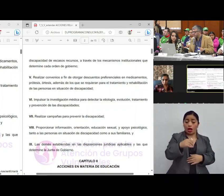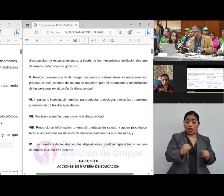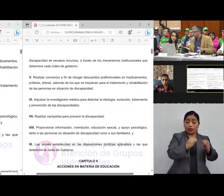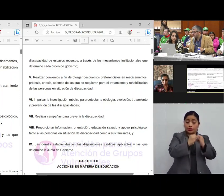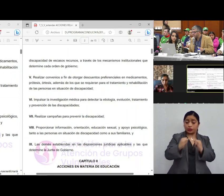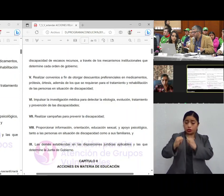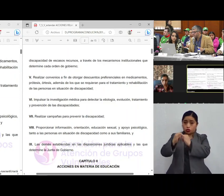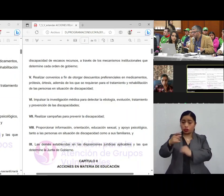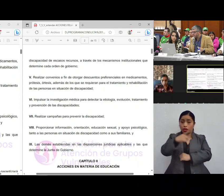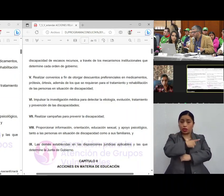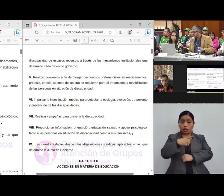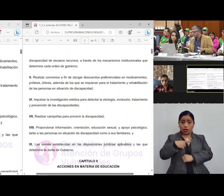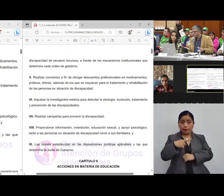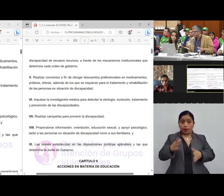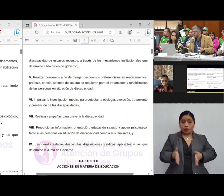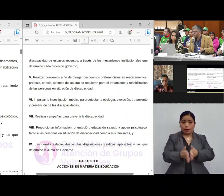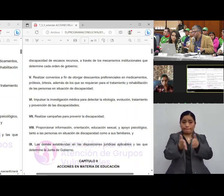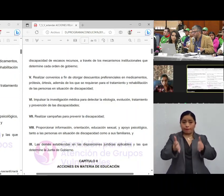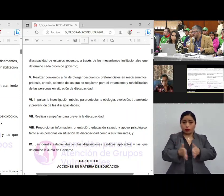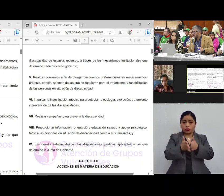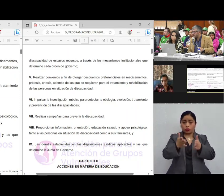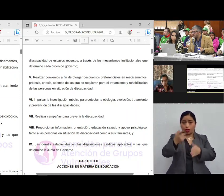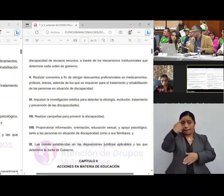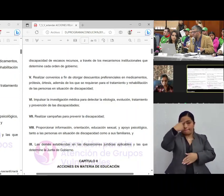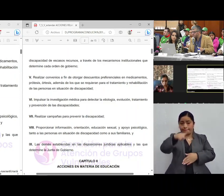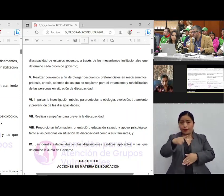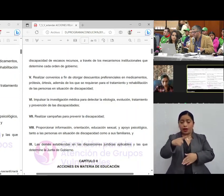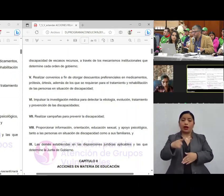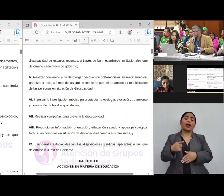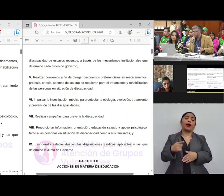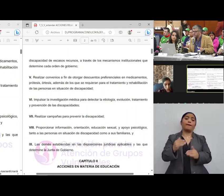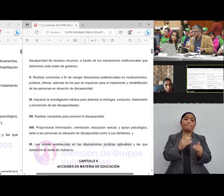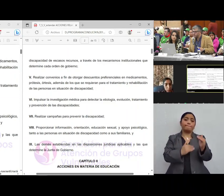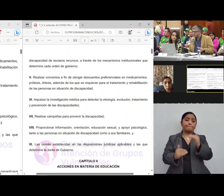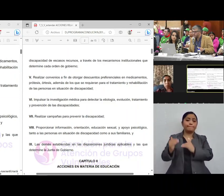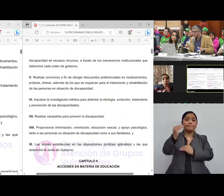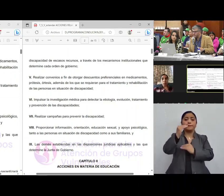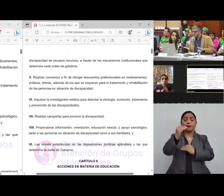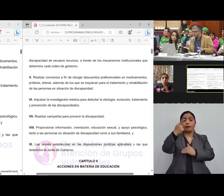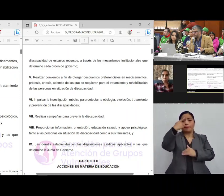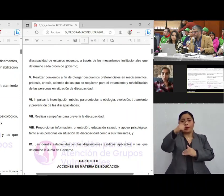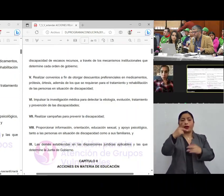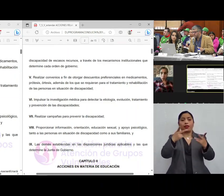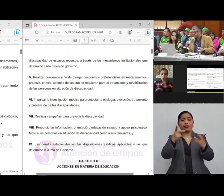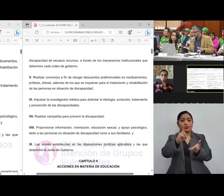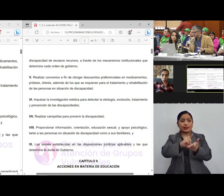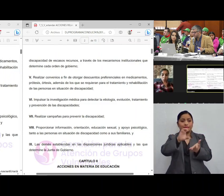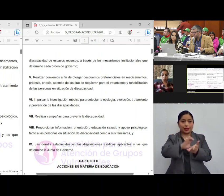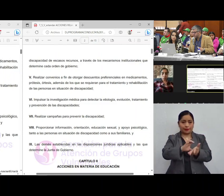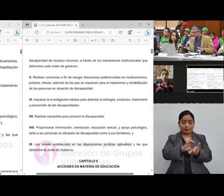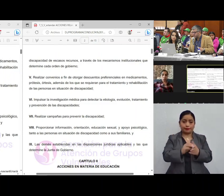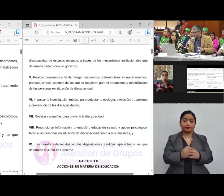investigación médica para detectar la etiología, evolución, tratamiento y prevención de las